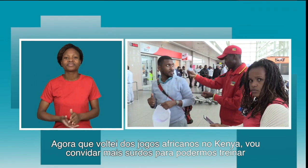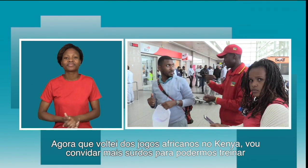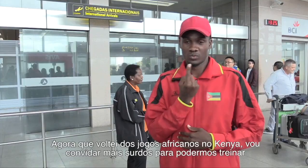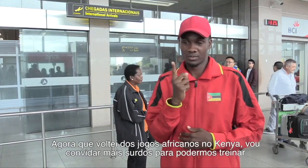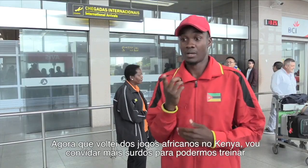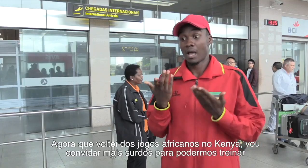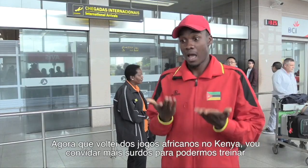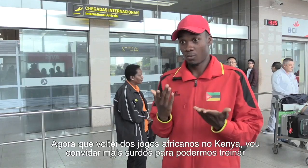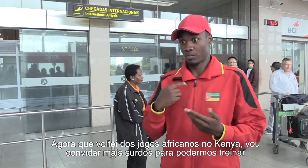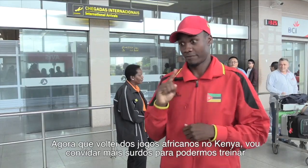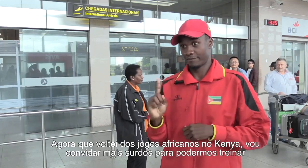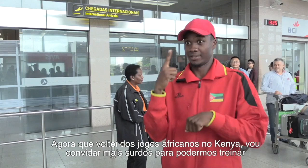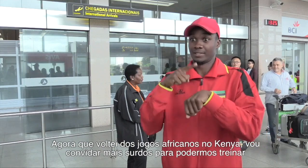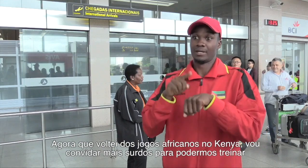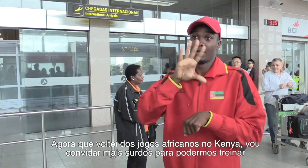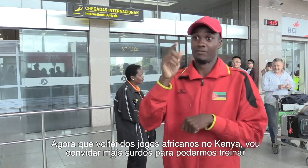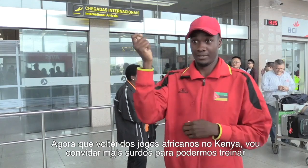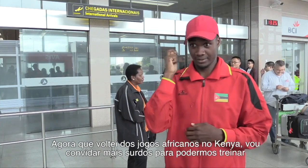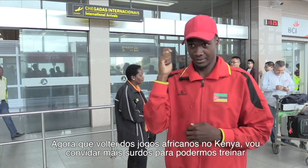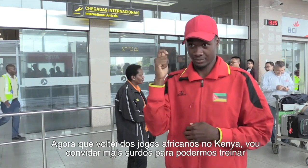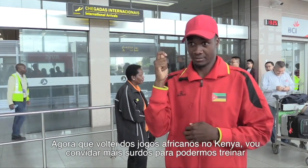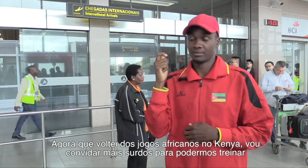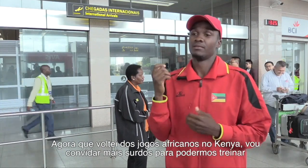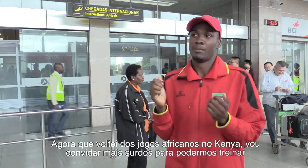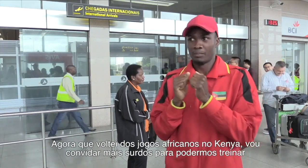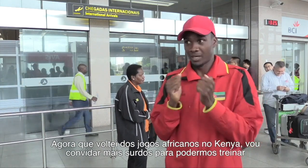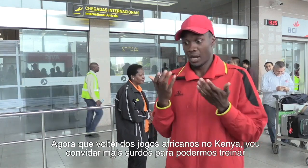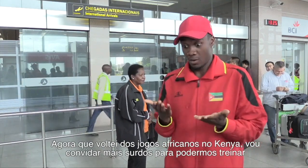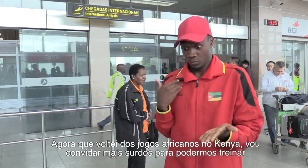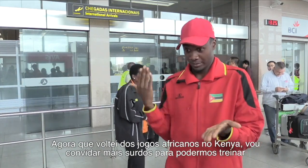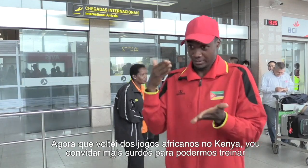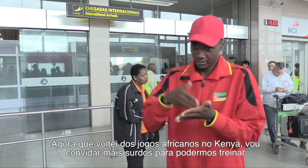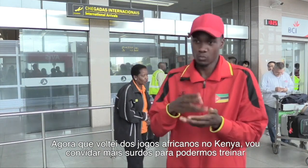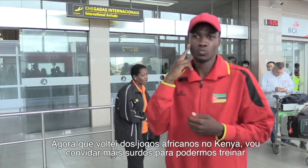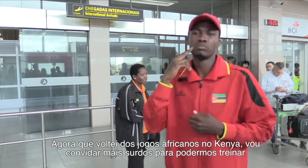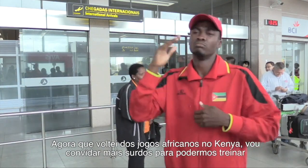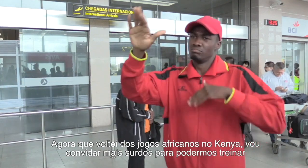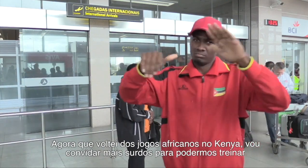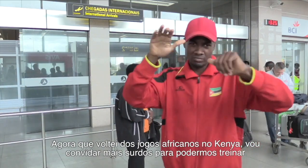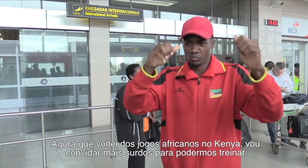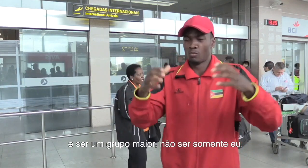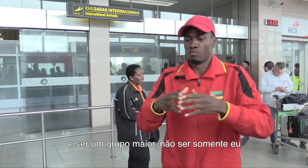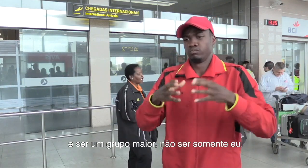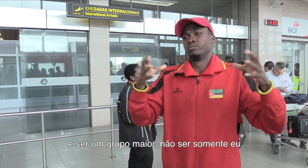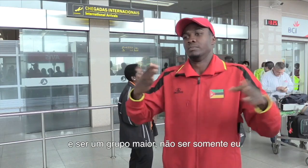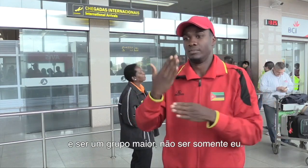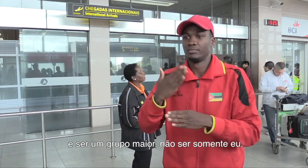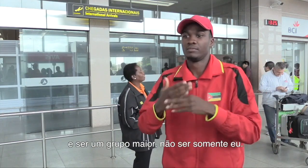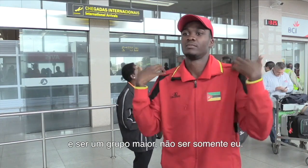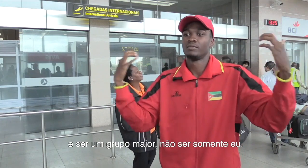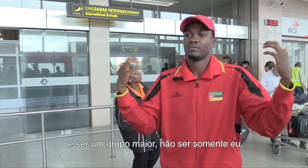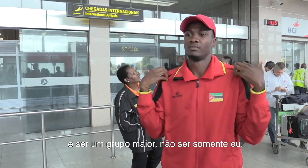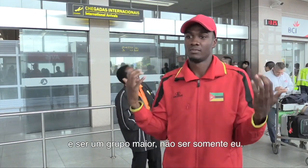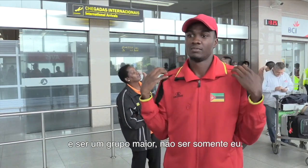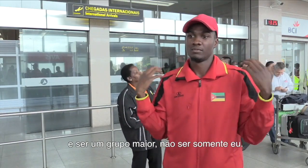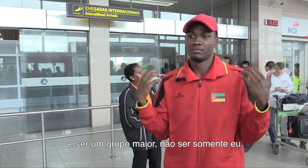Agora que voltei dos Jogos Africanos, no Quênia, vou convidar mais surdos para podermos treinar e ser um